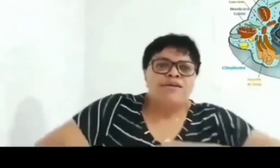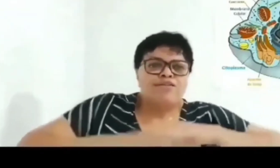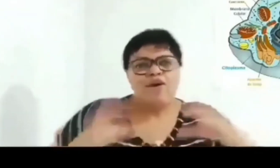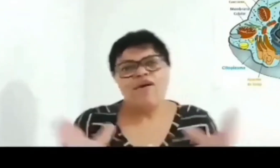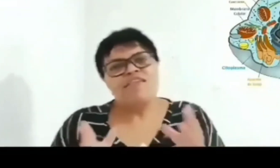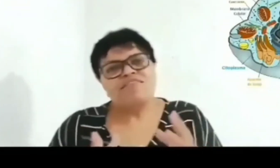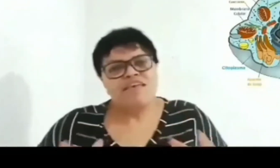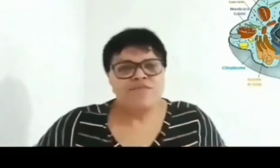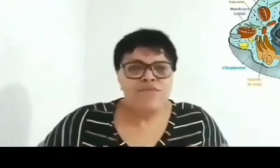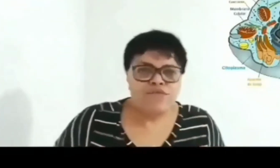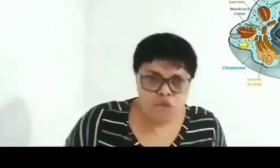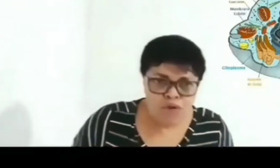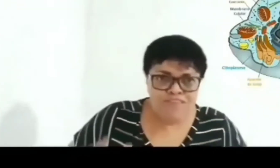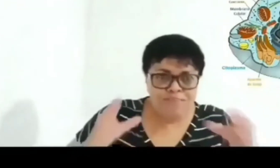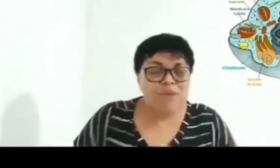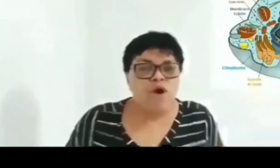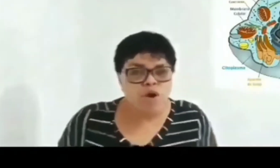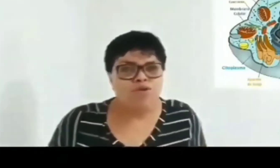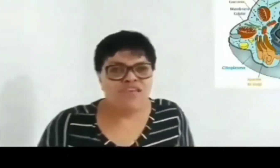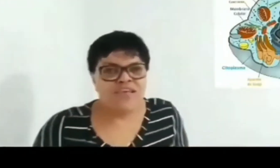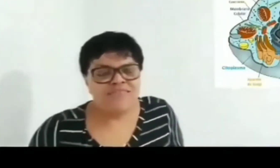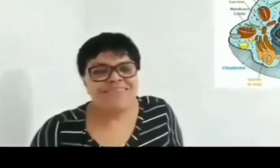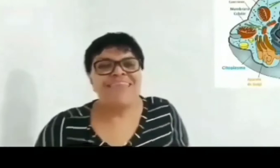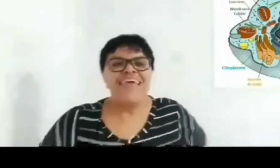ocorrem todas as funções biológicas